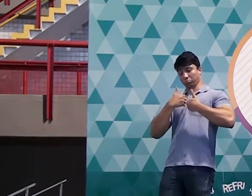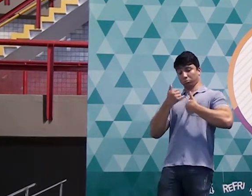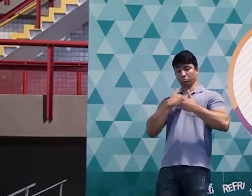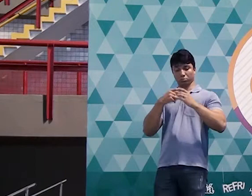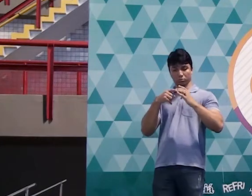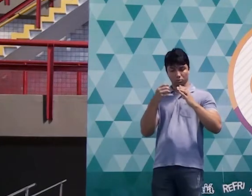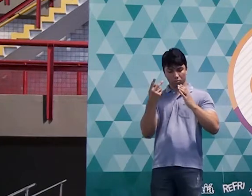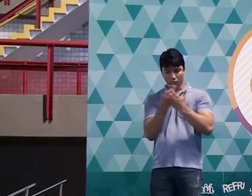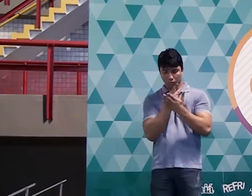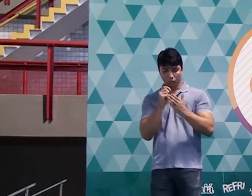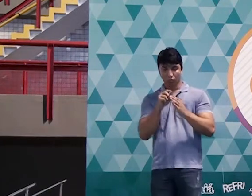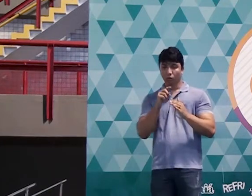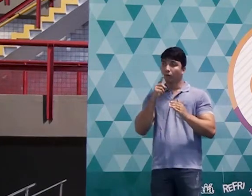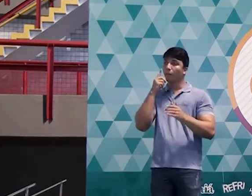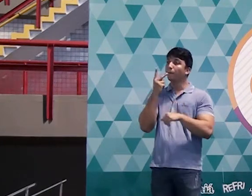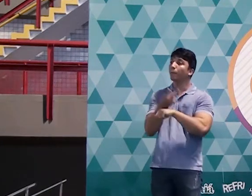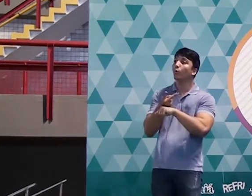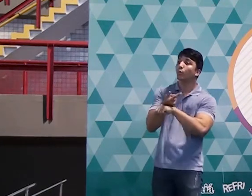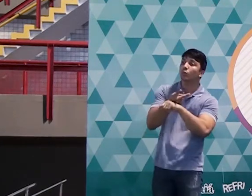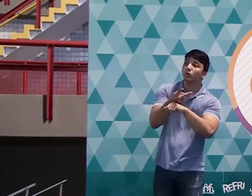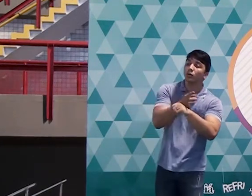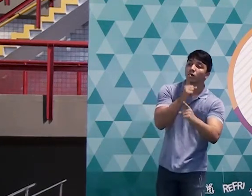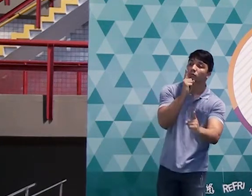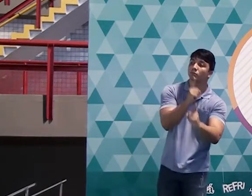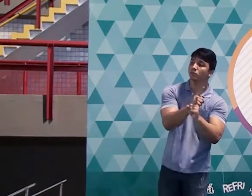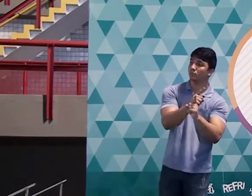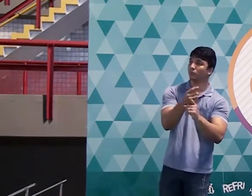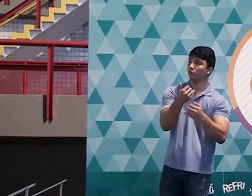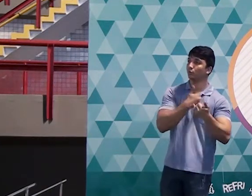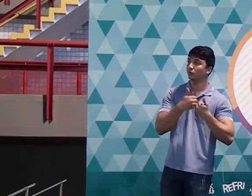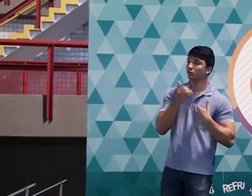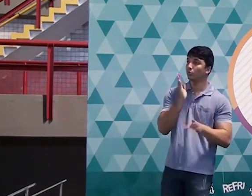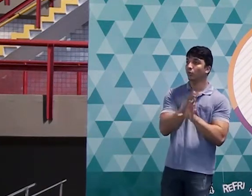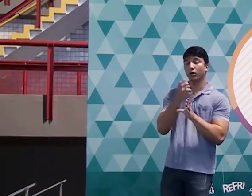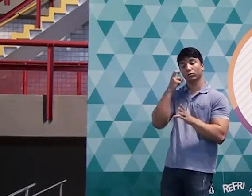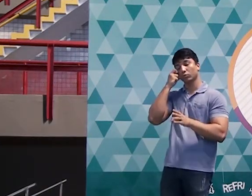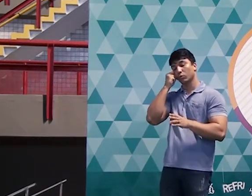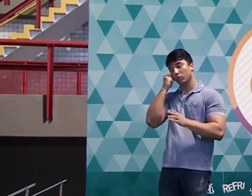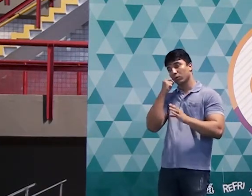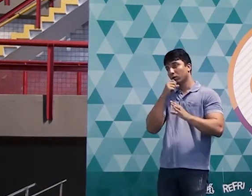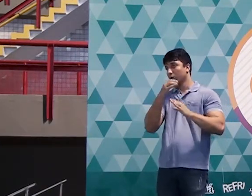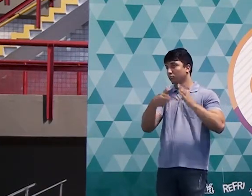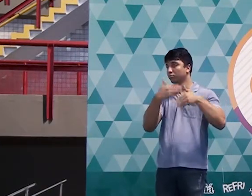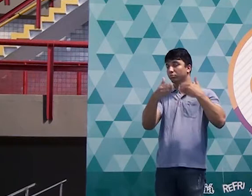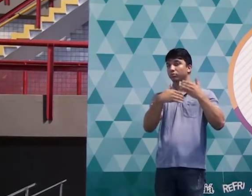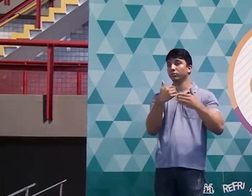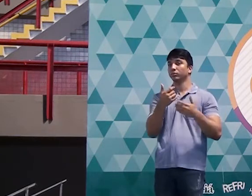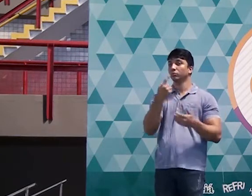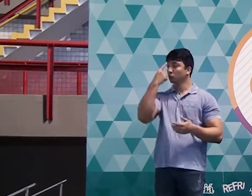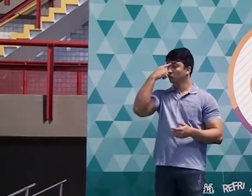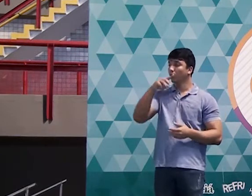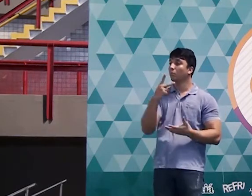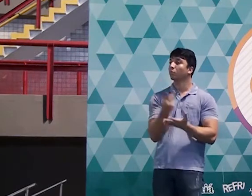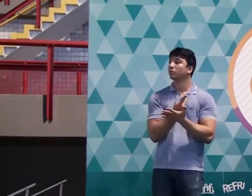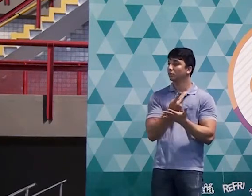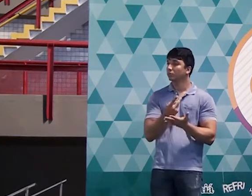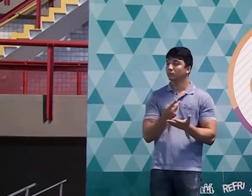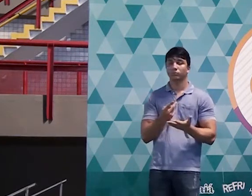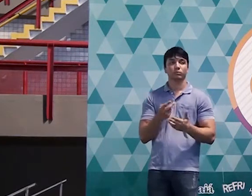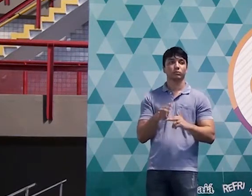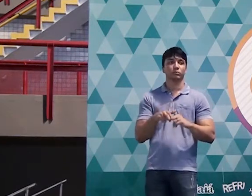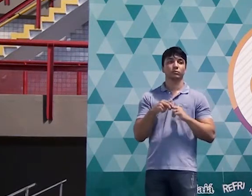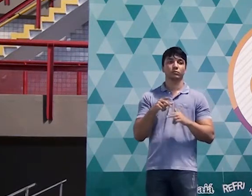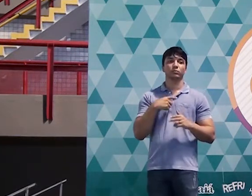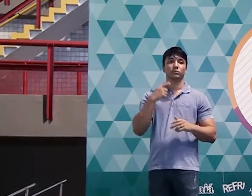que está acontecendo. Aí tu vai atrás de saber, porque tu estava dormindo, tu não tinha ligado a internet, tu não estava sabendo o que estava acontecendo. Aí tu fica com